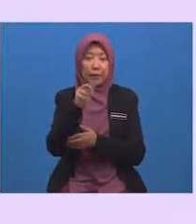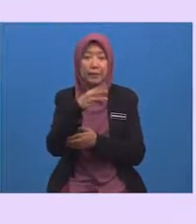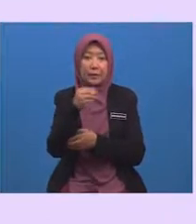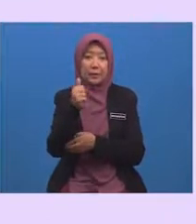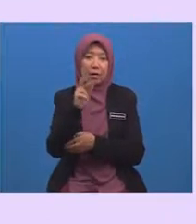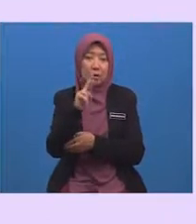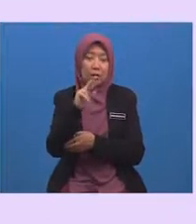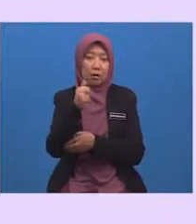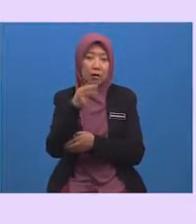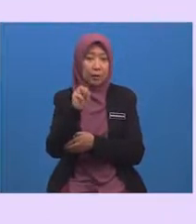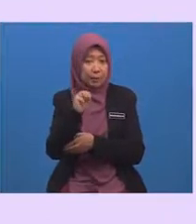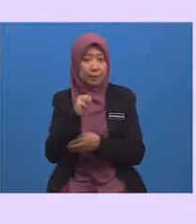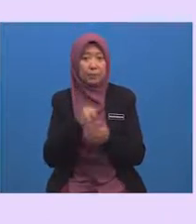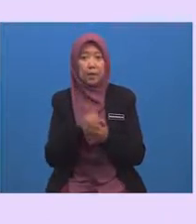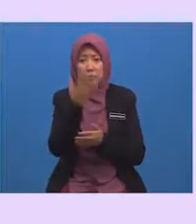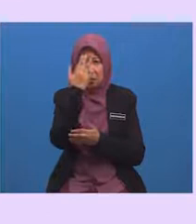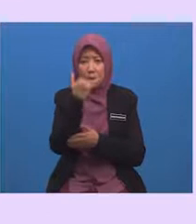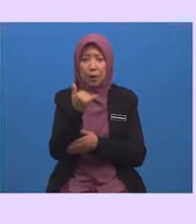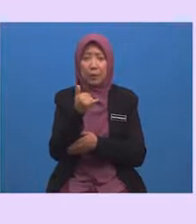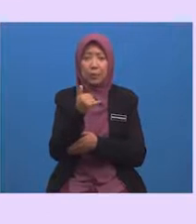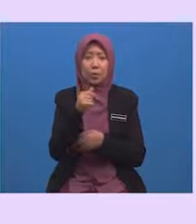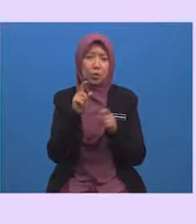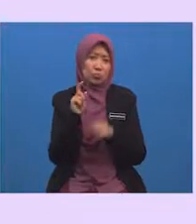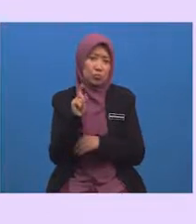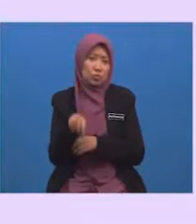Ar-Rahim. Kenapa kita perlu percaya?